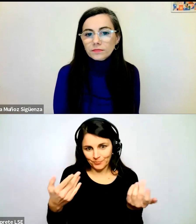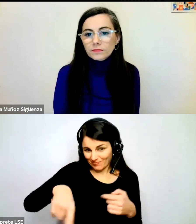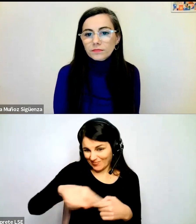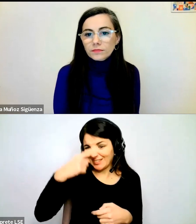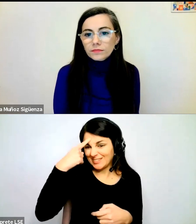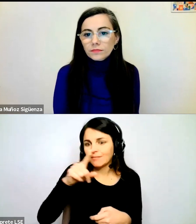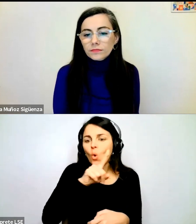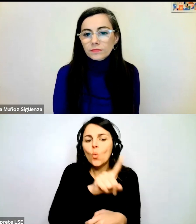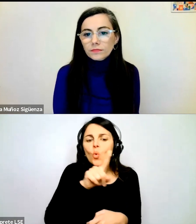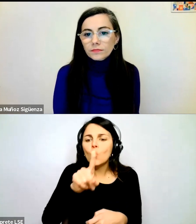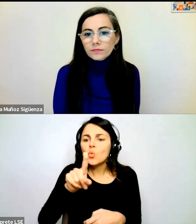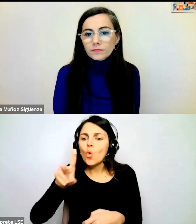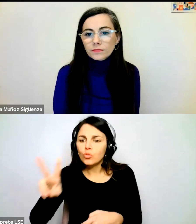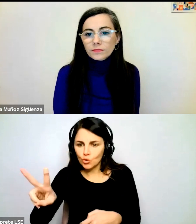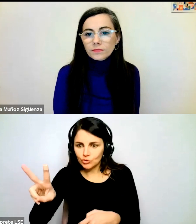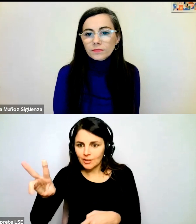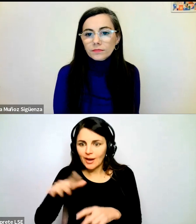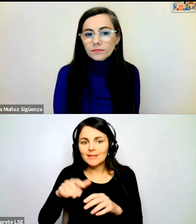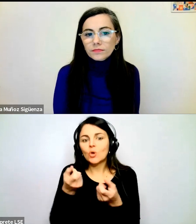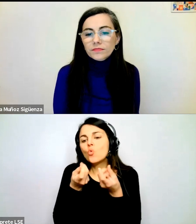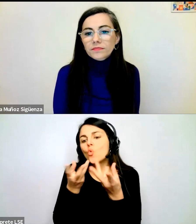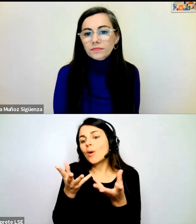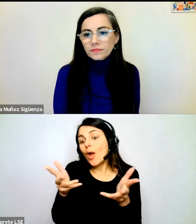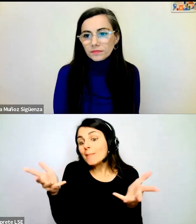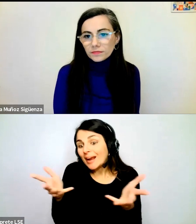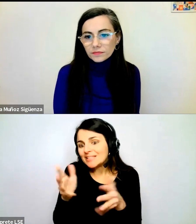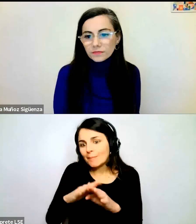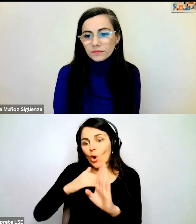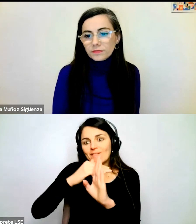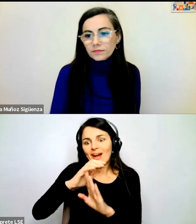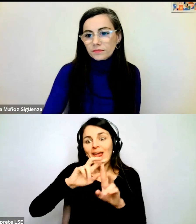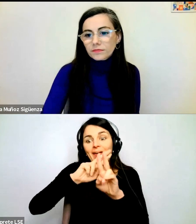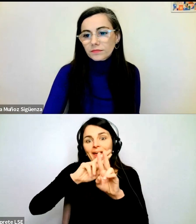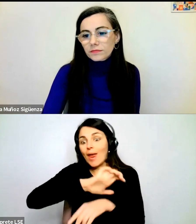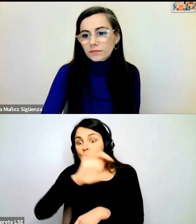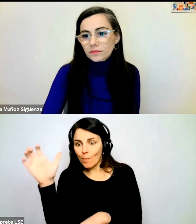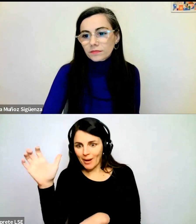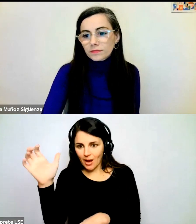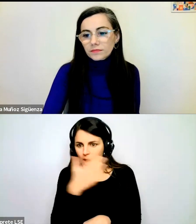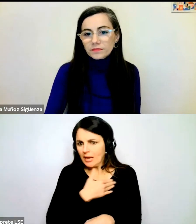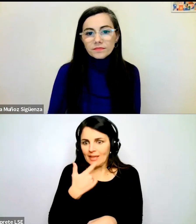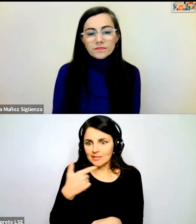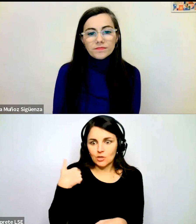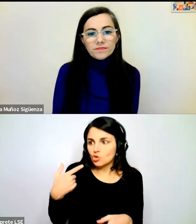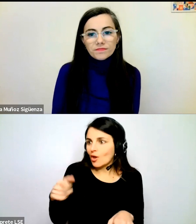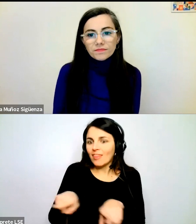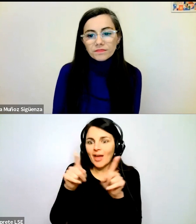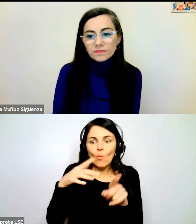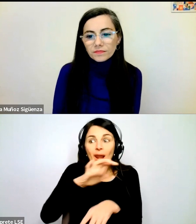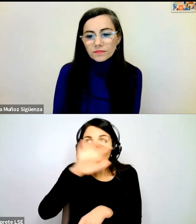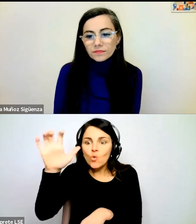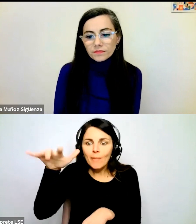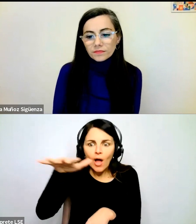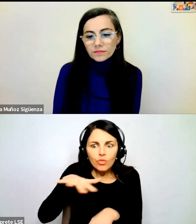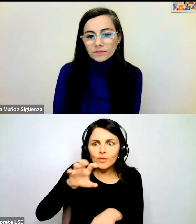de emergencias a nivel europeo, que es un número que se utiliza en toda Europa. Para cuando tú tengas una emergencia puedas llamar, estés en el punto de Europa que te